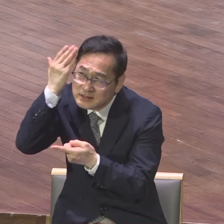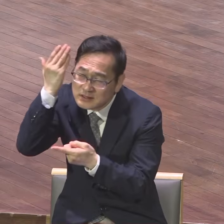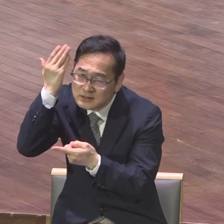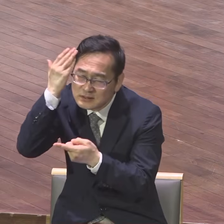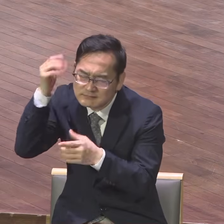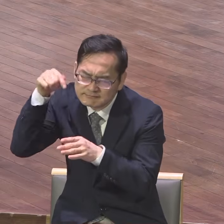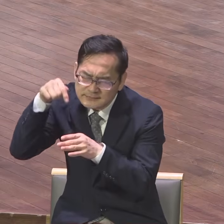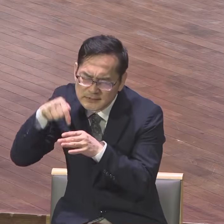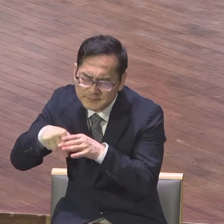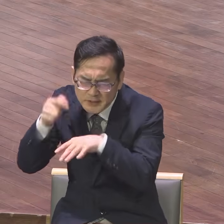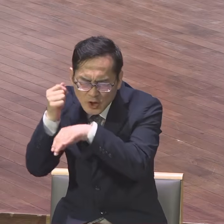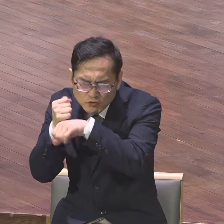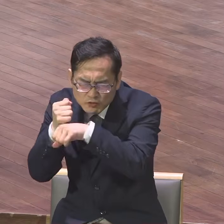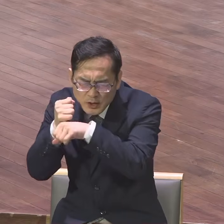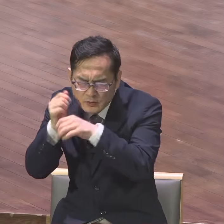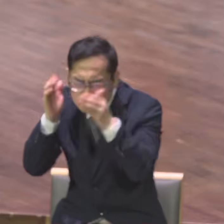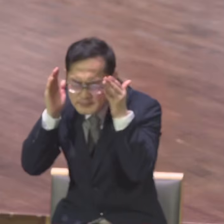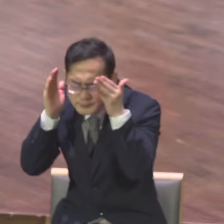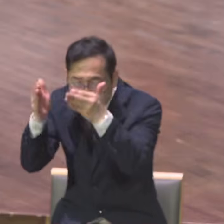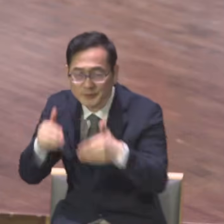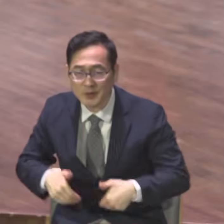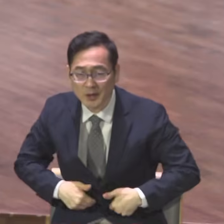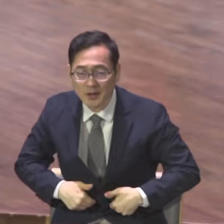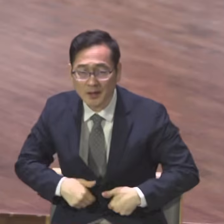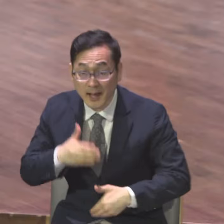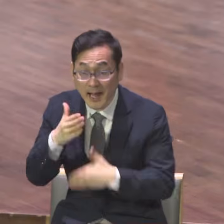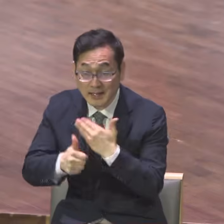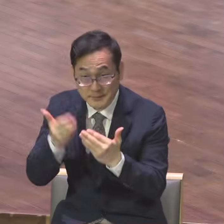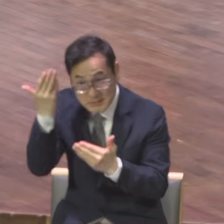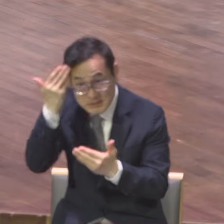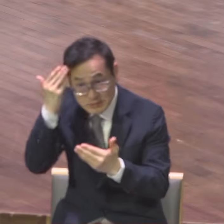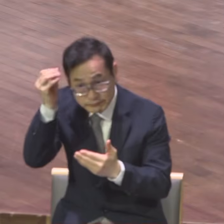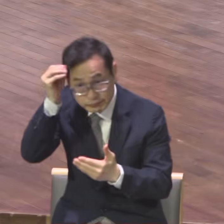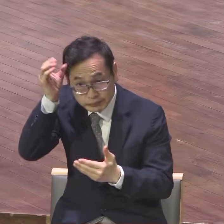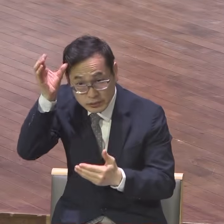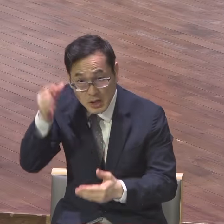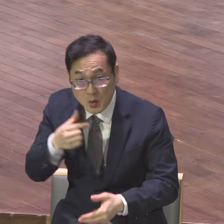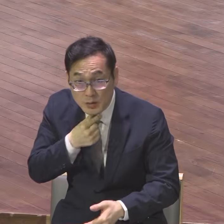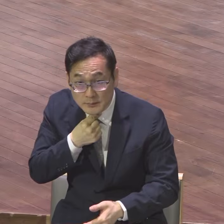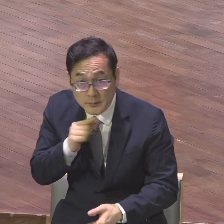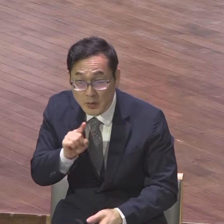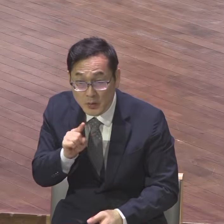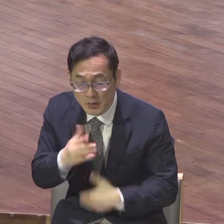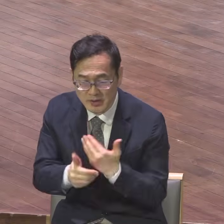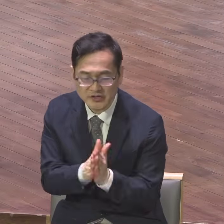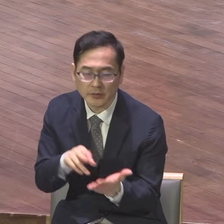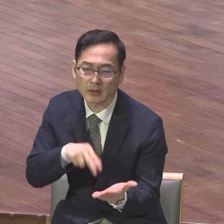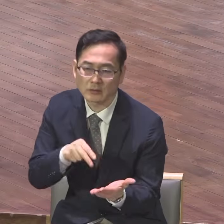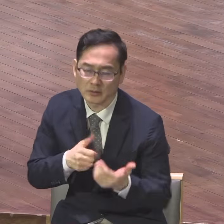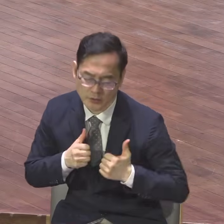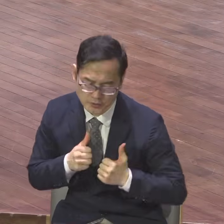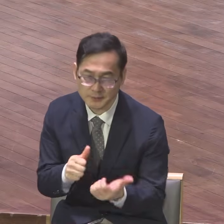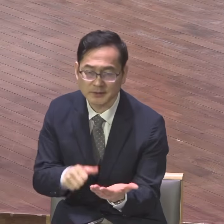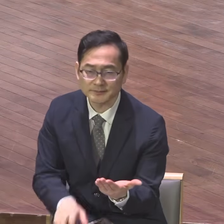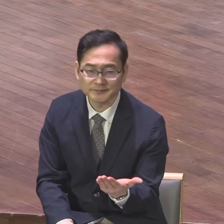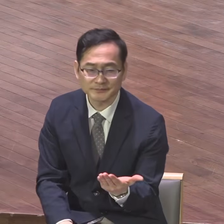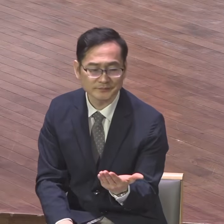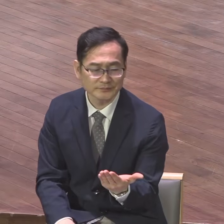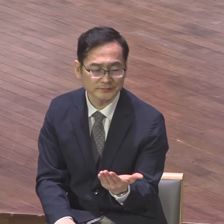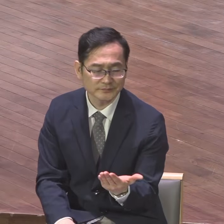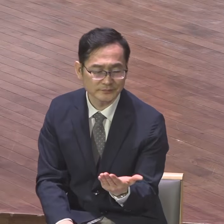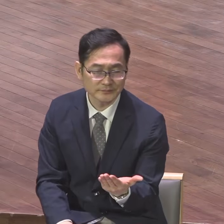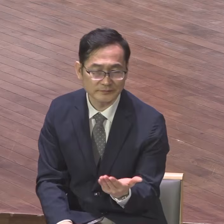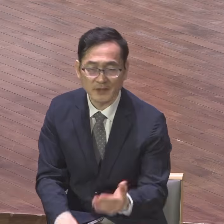아멘. 하나님을 알려면 성경을 읽어야 돼. 성경을 가져야 돼. 중국의 내지 선교의